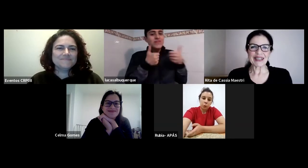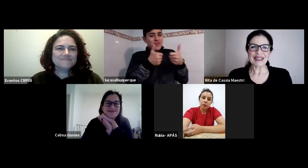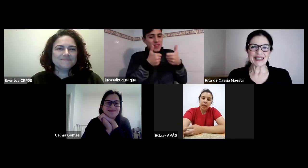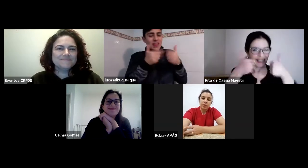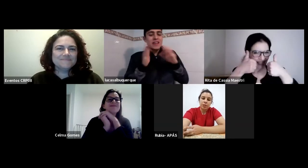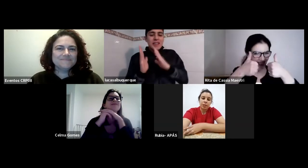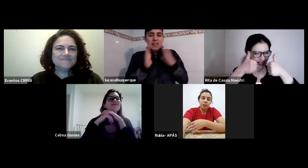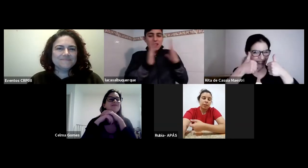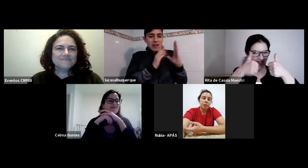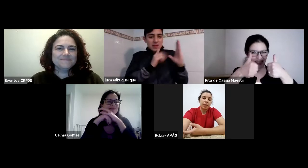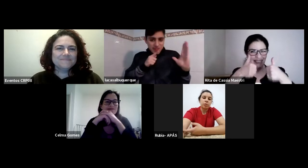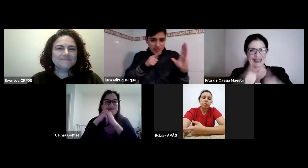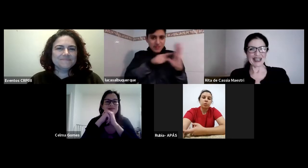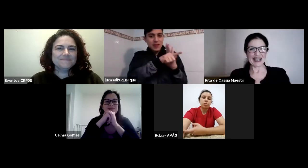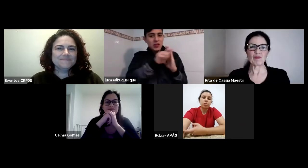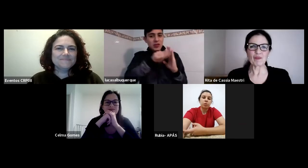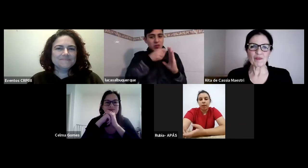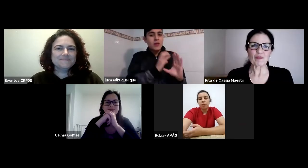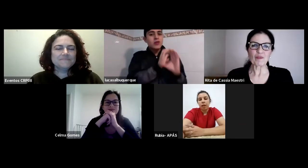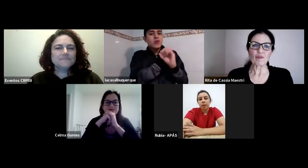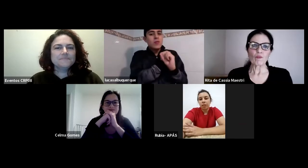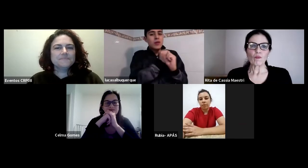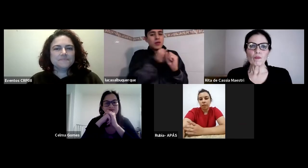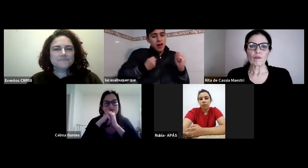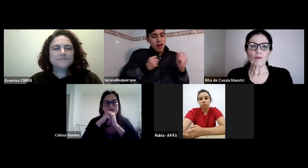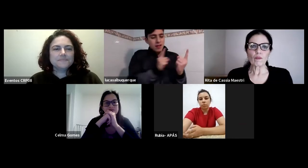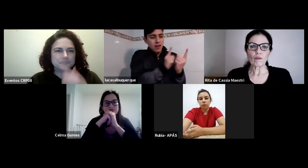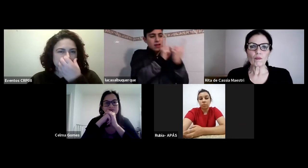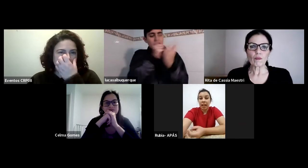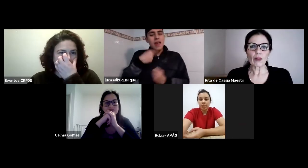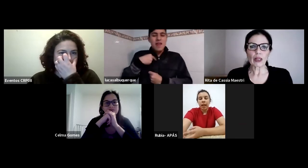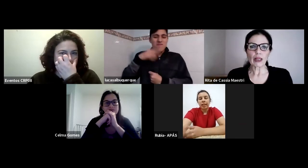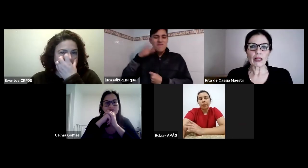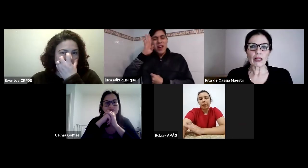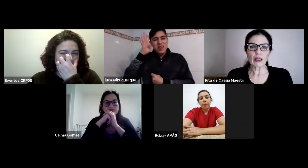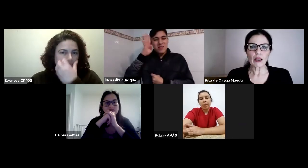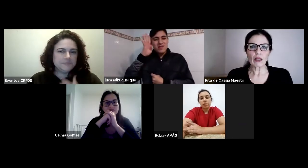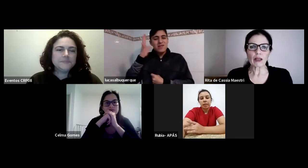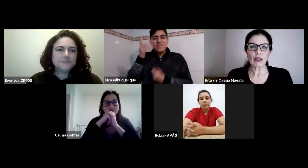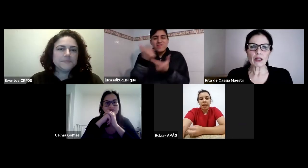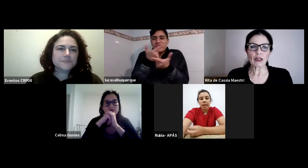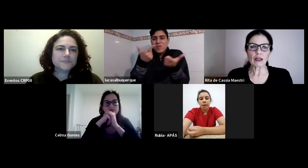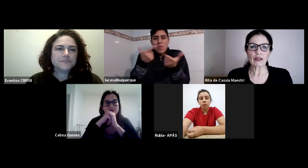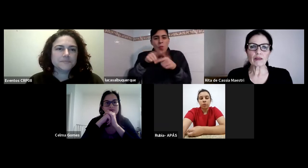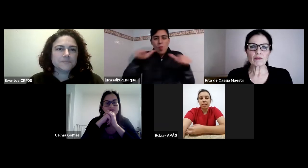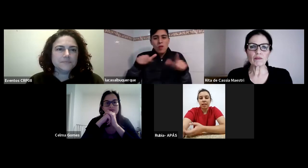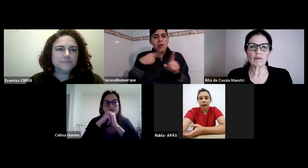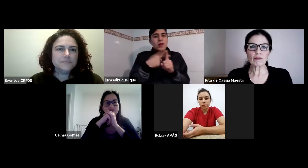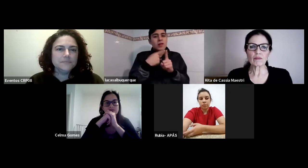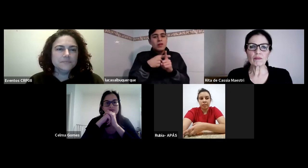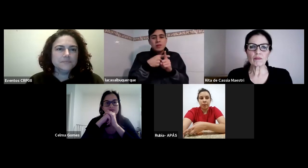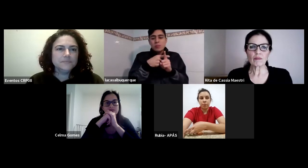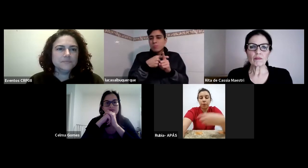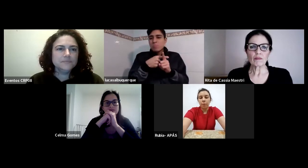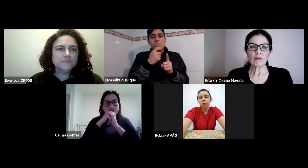do número, né, de atendimentos de surdos, já imaginava que não tem, até porque eu penso que também é muito